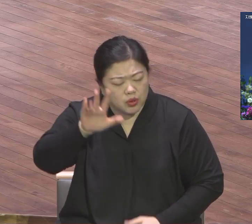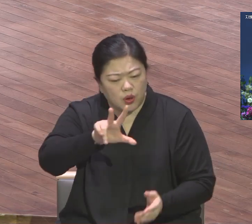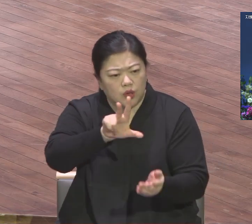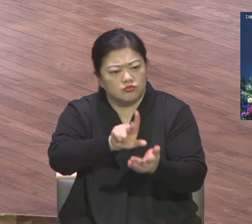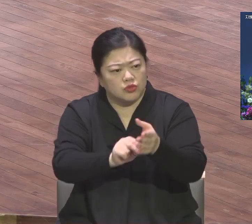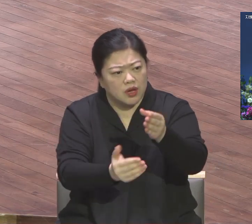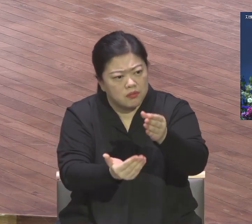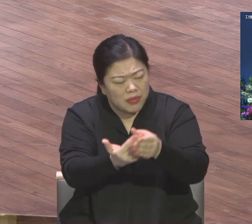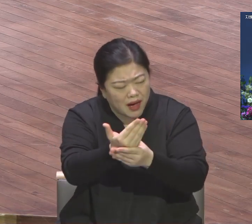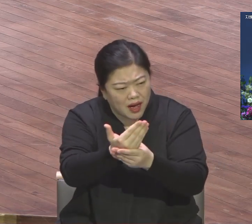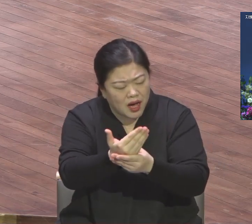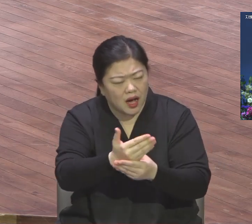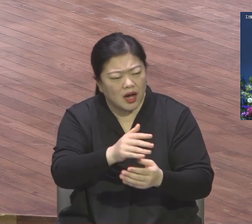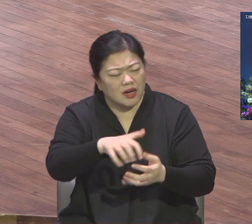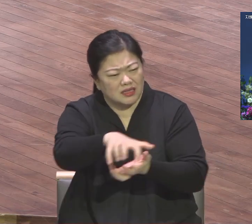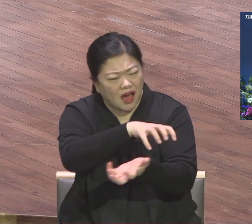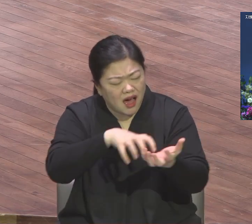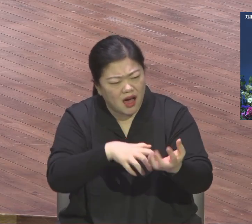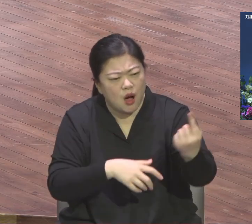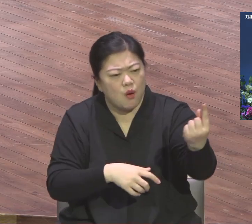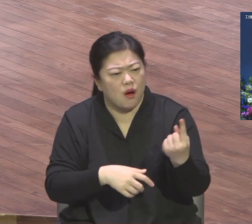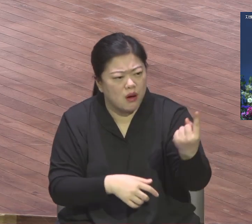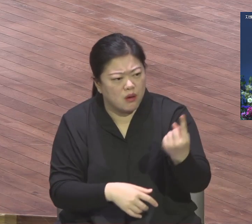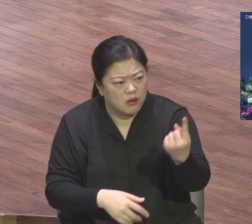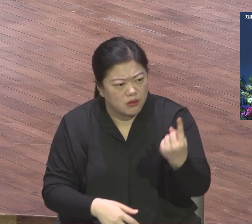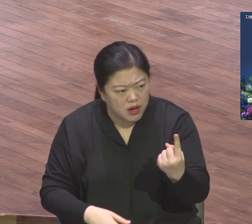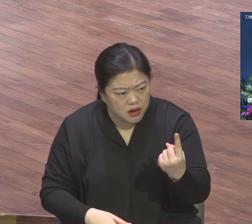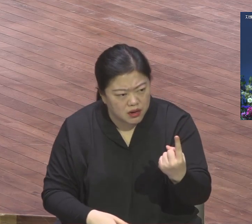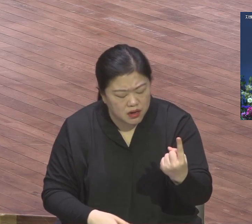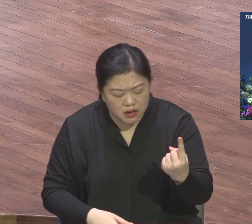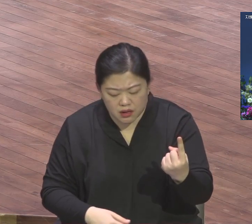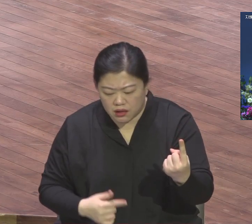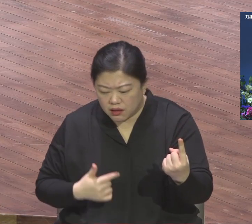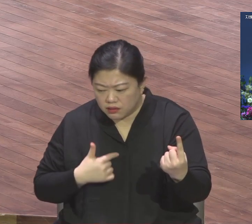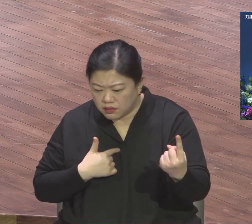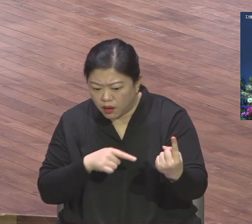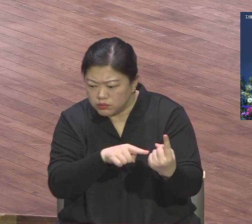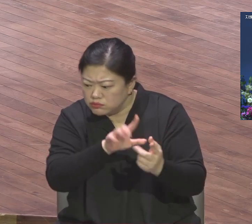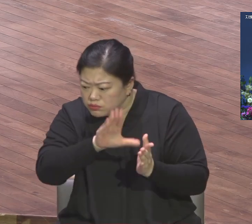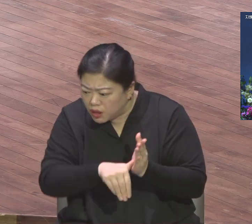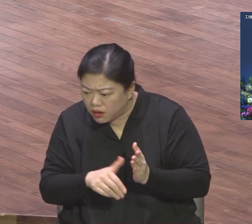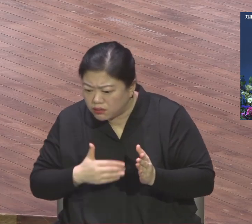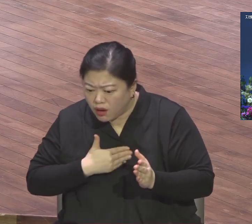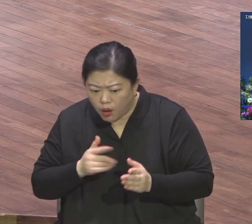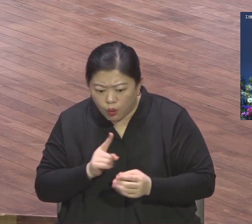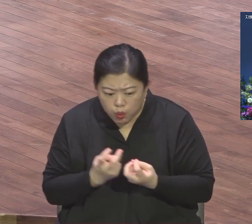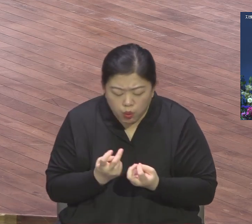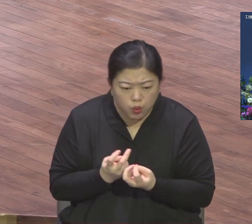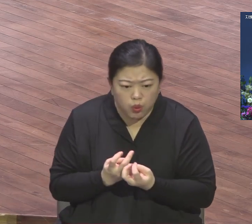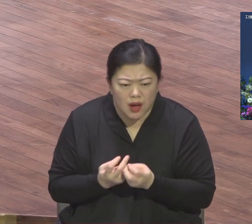문제와 이 사건 속에서 어떻게 대처해야 하는지 미리 말해준다.